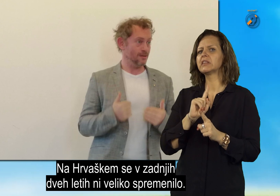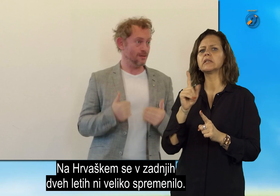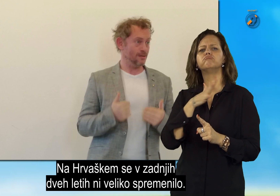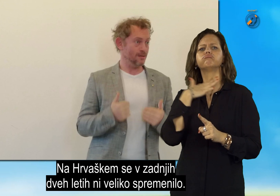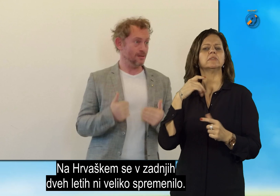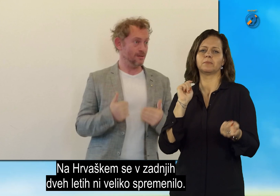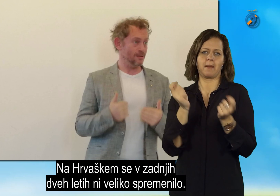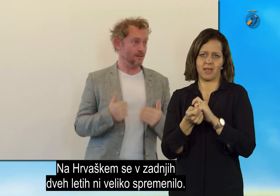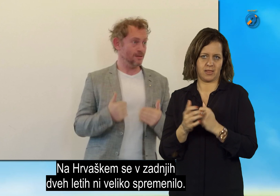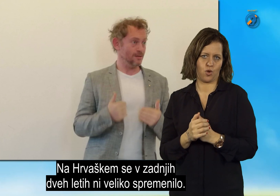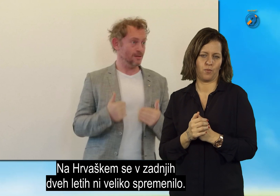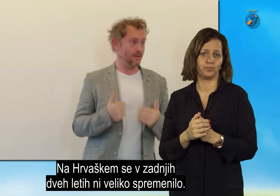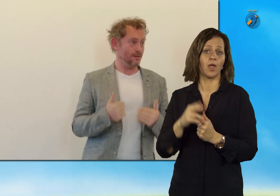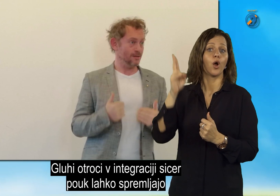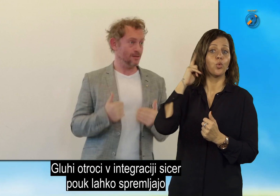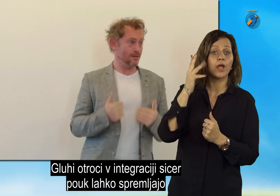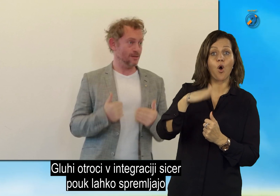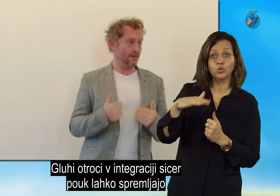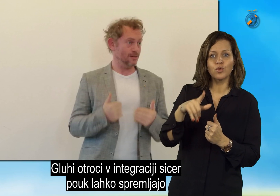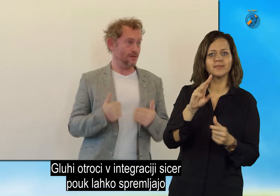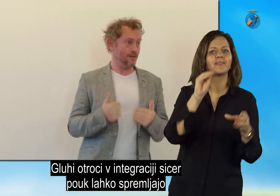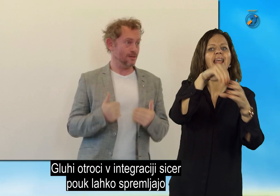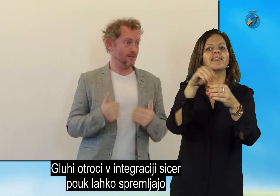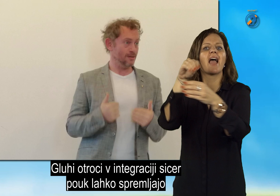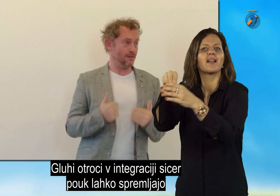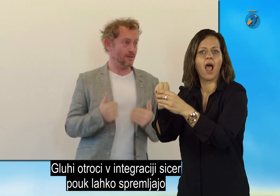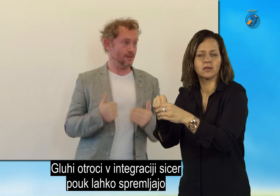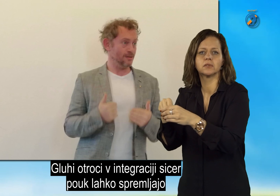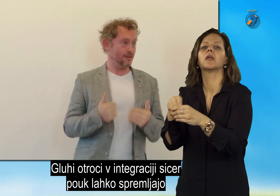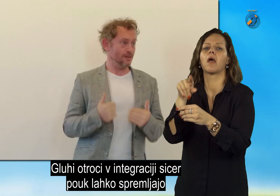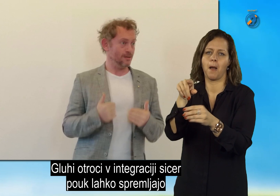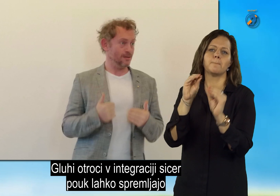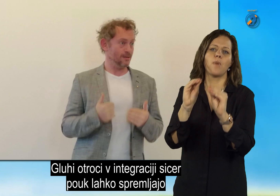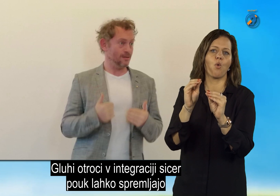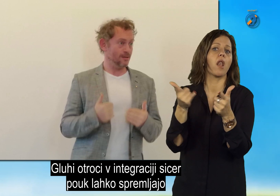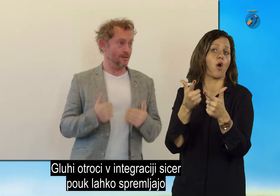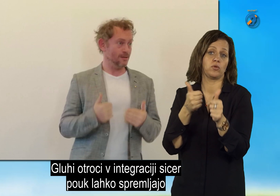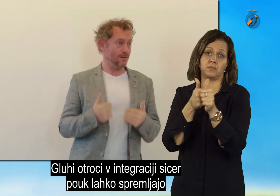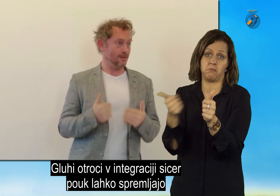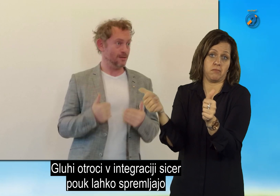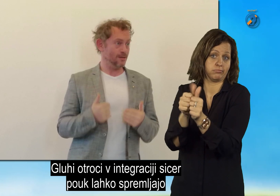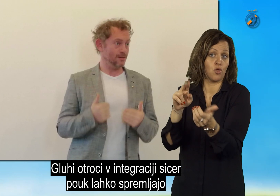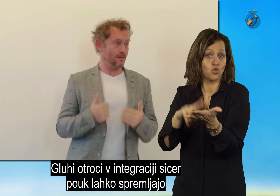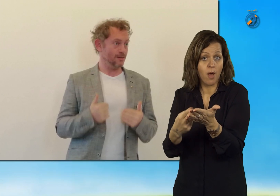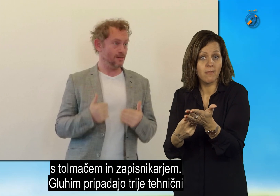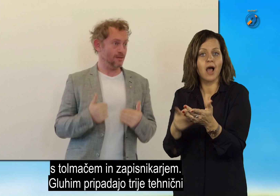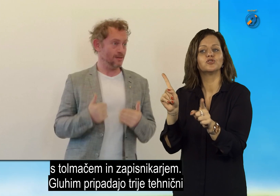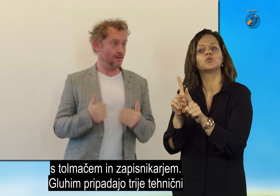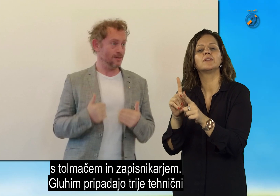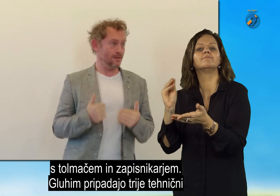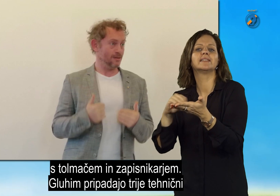letih ni veliko spremenilo. Gluhi otroci v integraciji sicer pouk lahko spremljajo s tolmačem